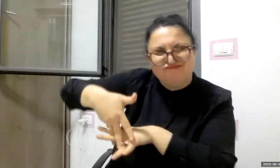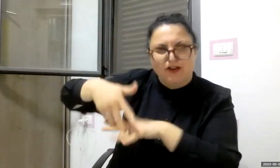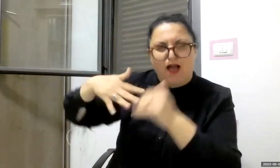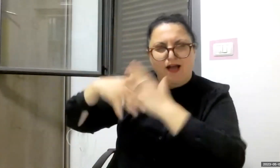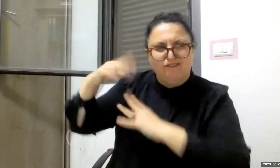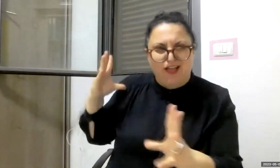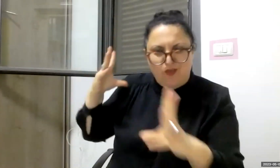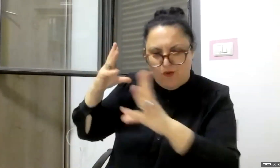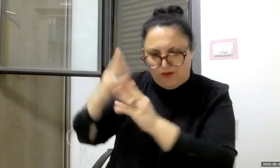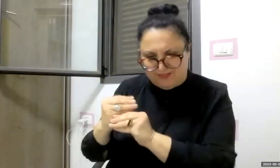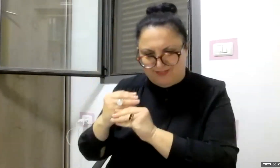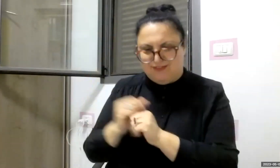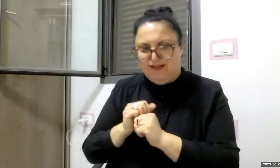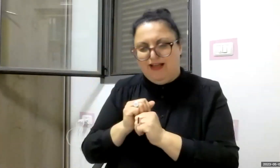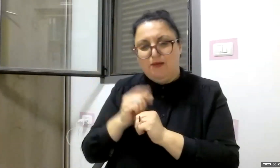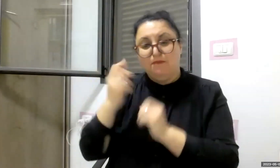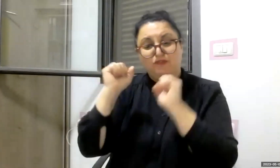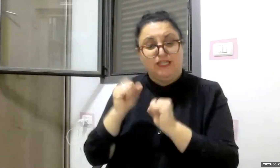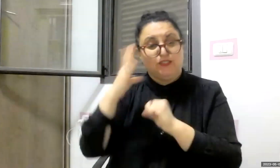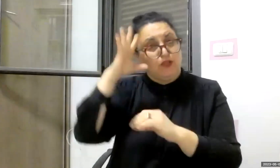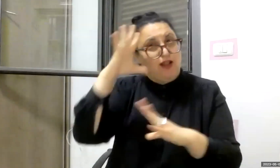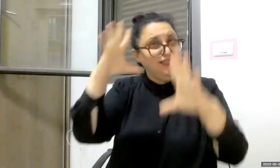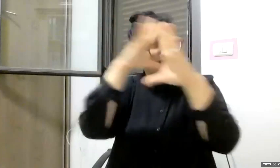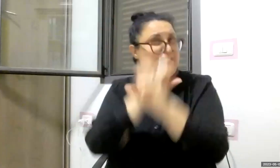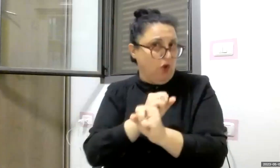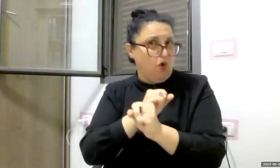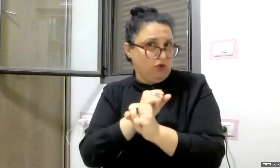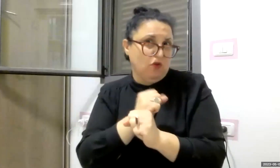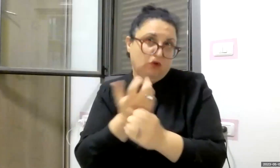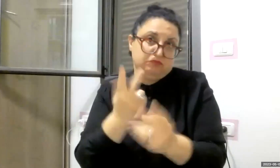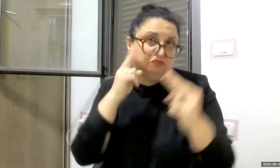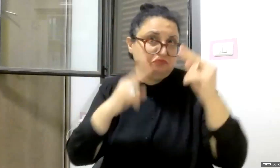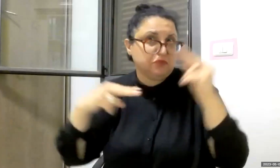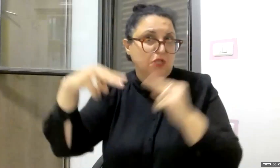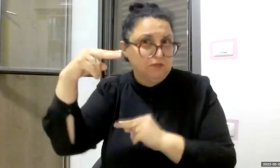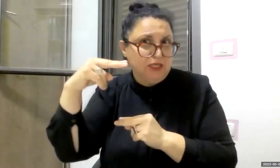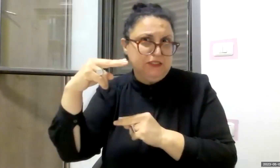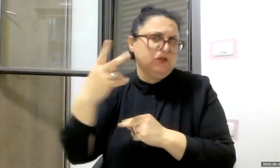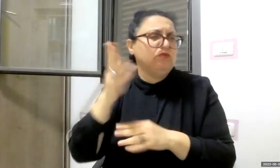שמובנות לאורך השנים, על אפליות, ומבוססות על אידיאולוגיות,